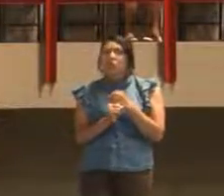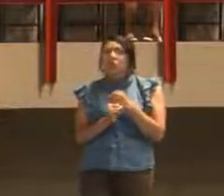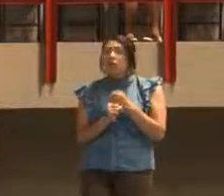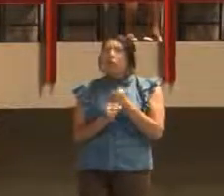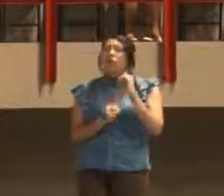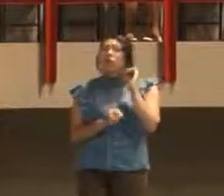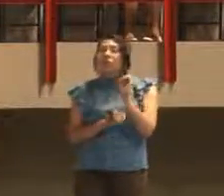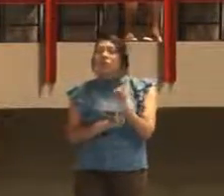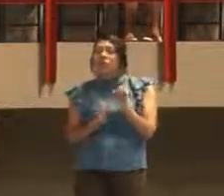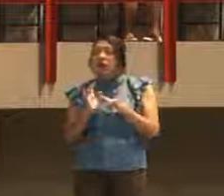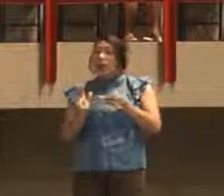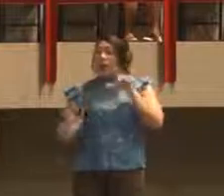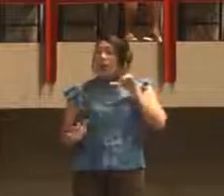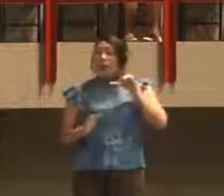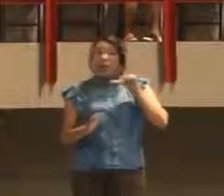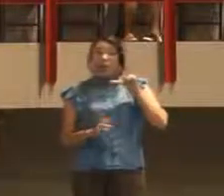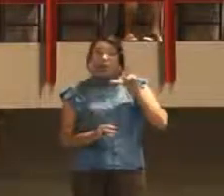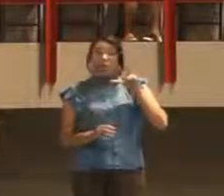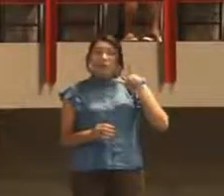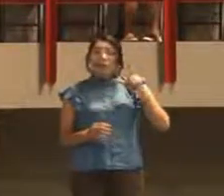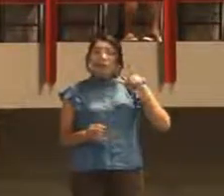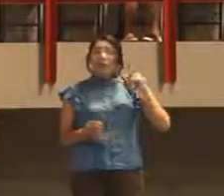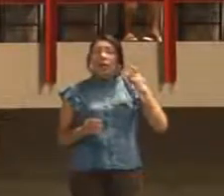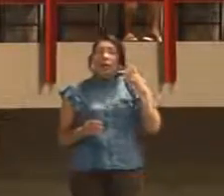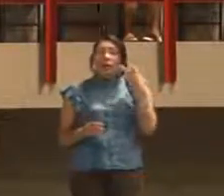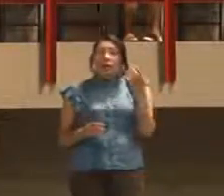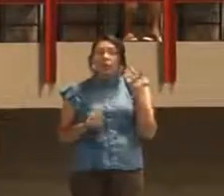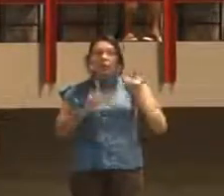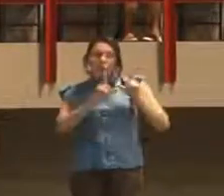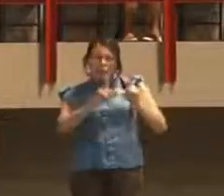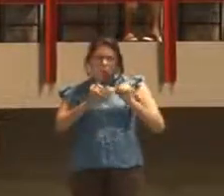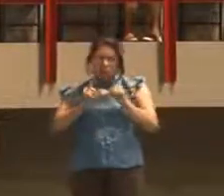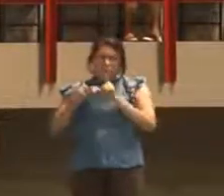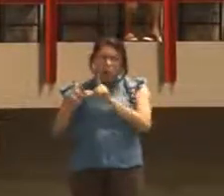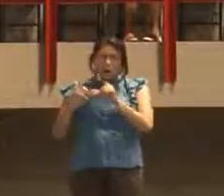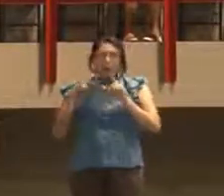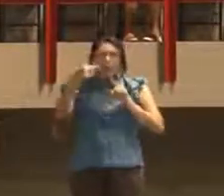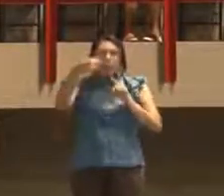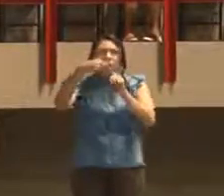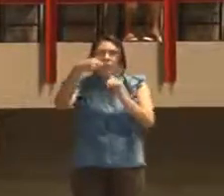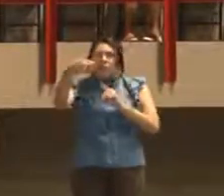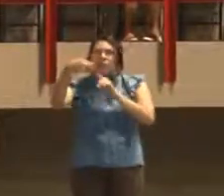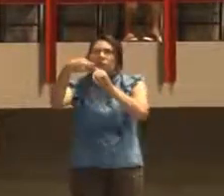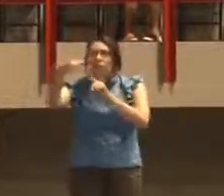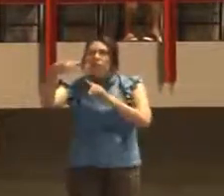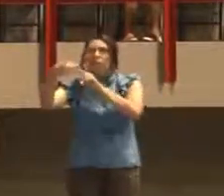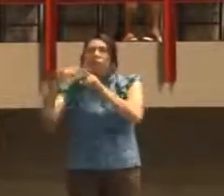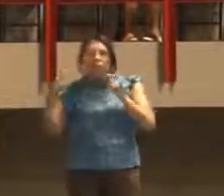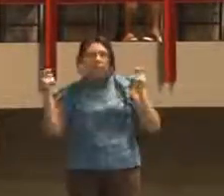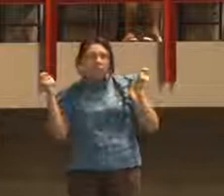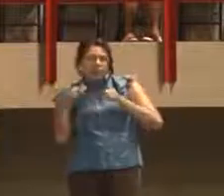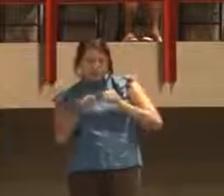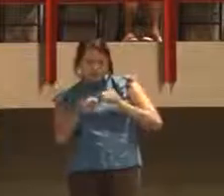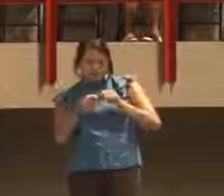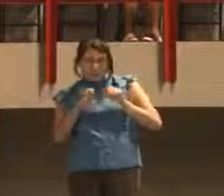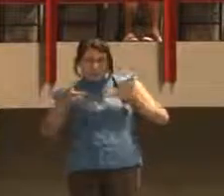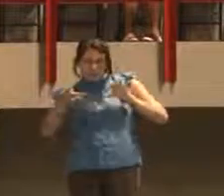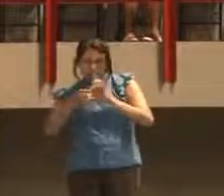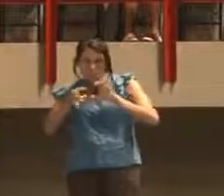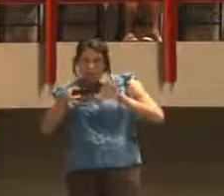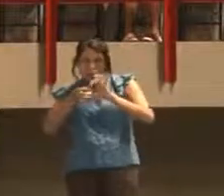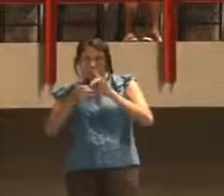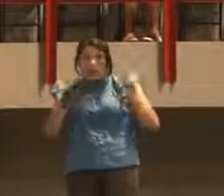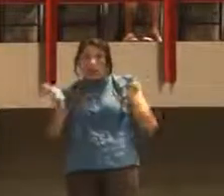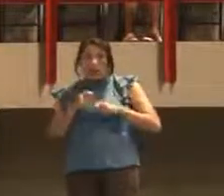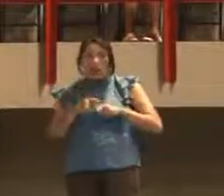que a gente resolveu a questão anterior, com aqueles quadrinhos? Pode. Qual é a desvantagem de resolver com aqueles quadrinhos?